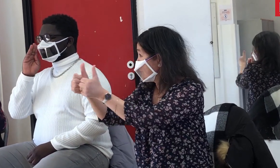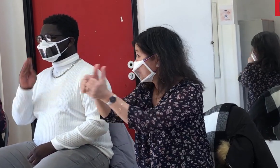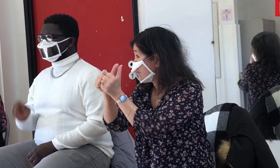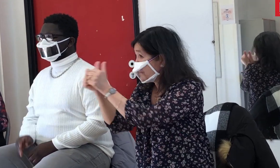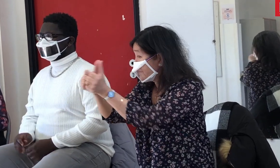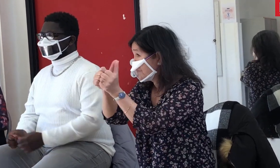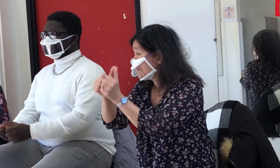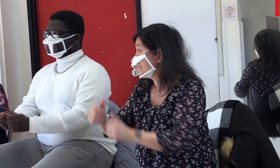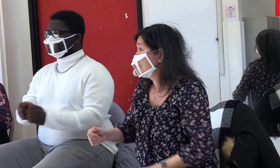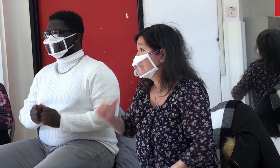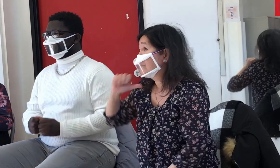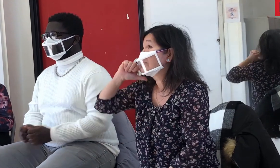Ensemble.